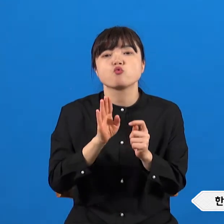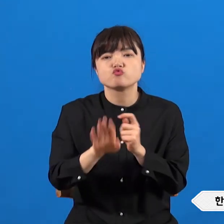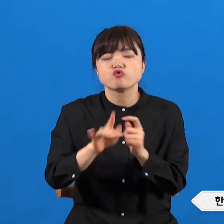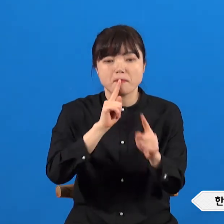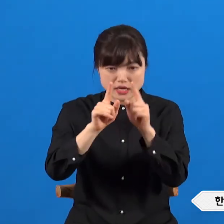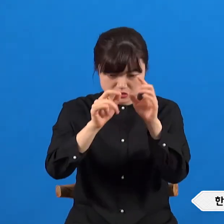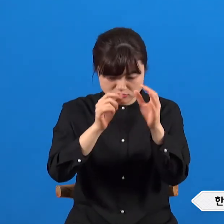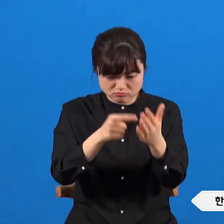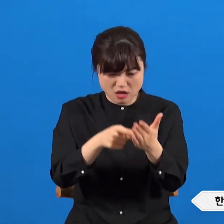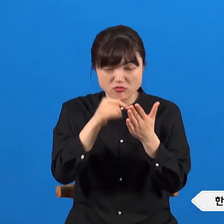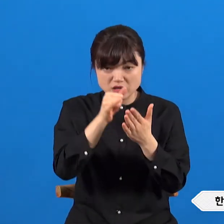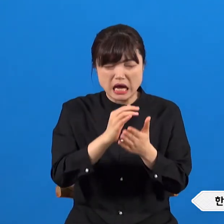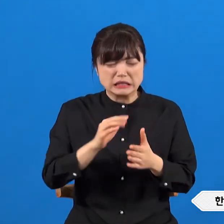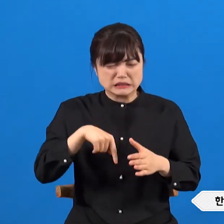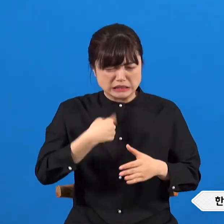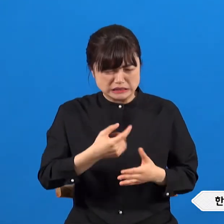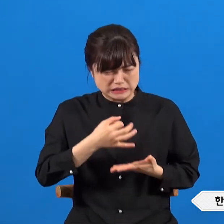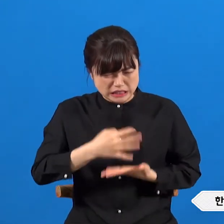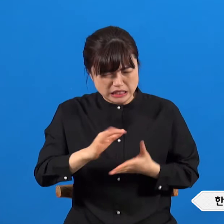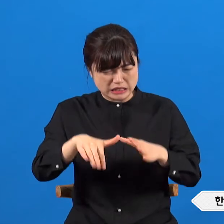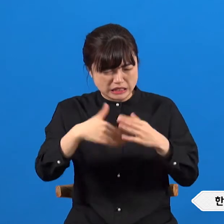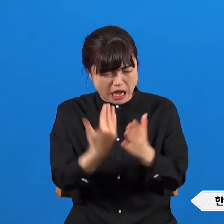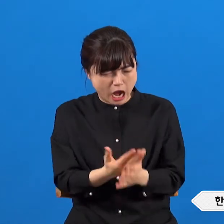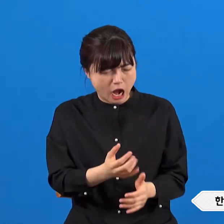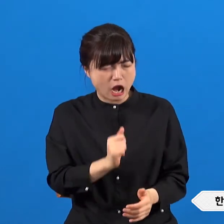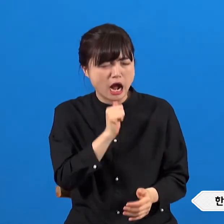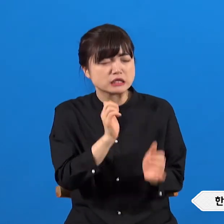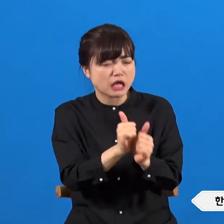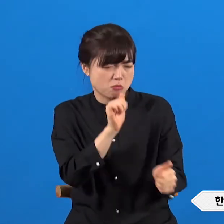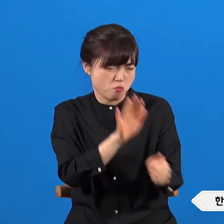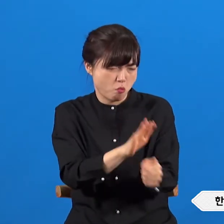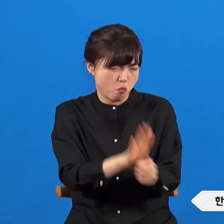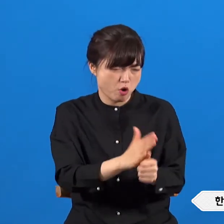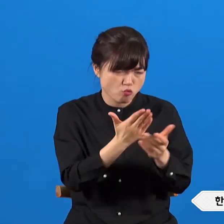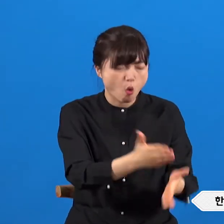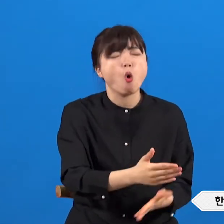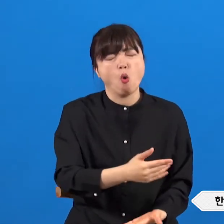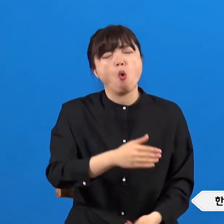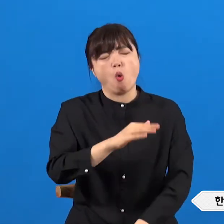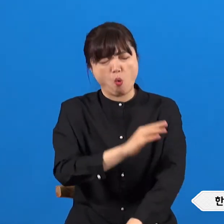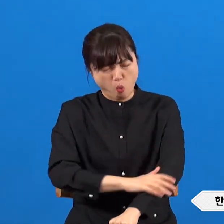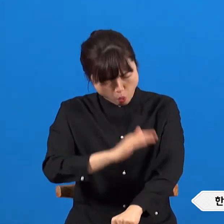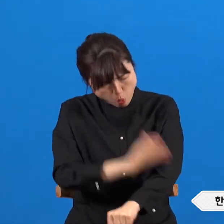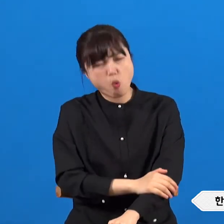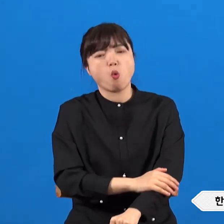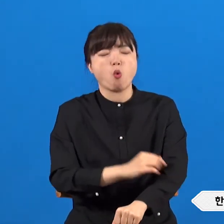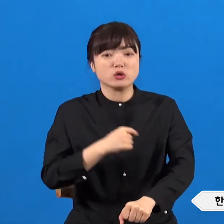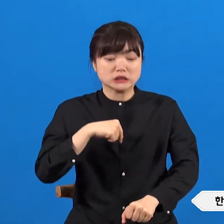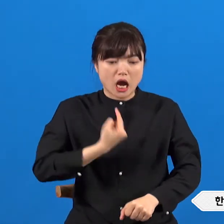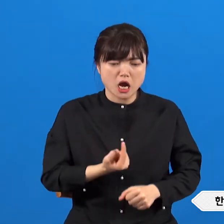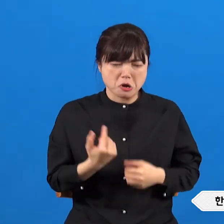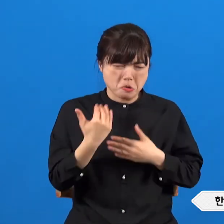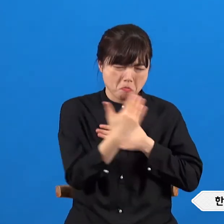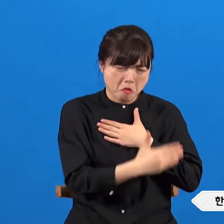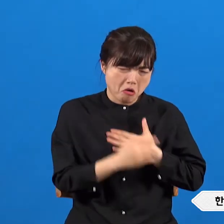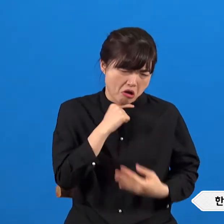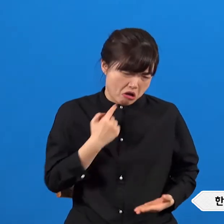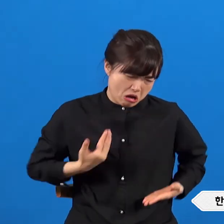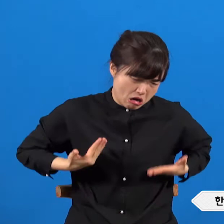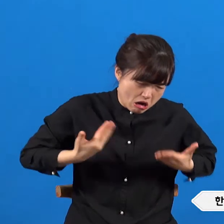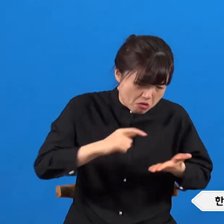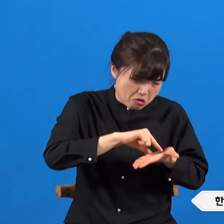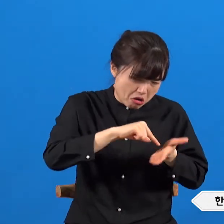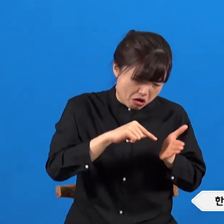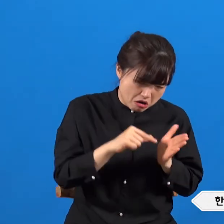자기에게 있는 재산 다 털어서 구제하는 거 쉽지 않은 일입니다. 자기 몸을 불사르게 내어줄